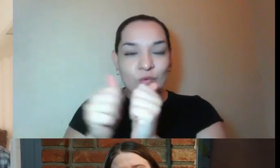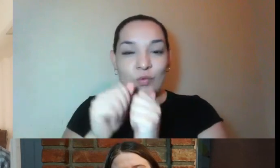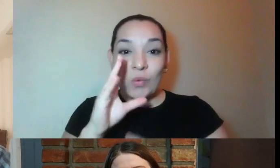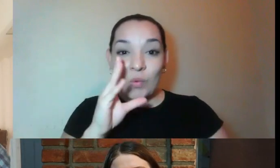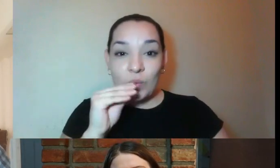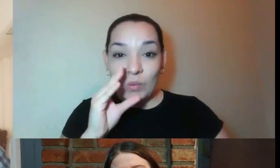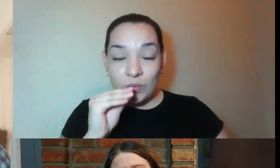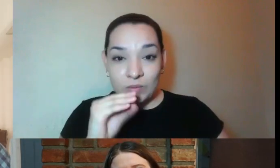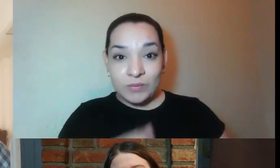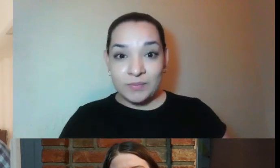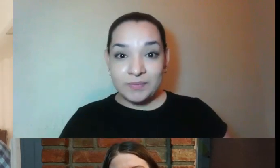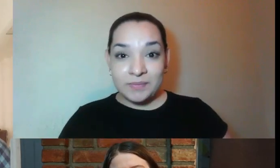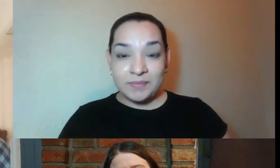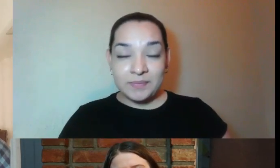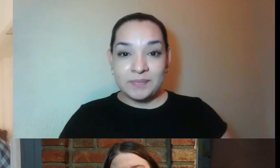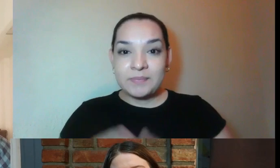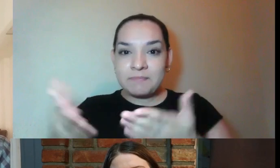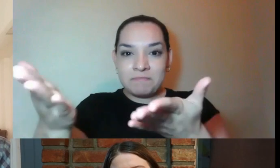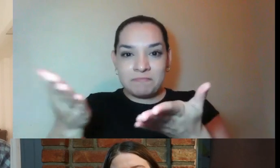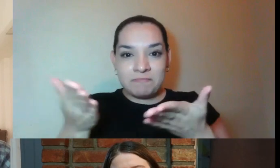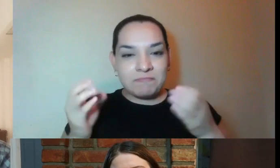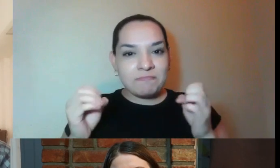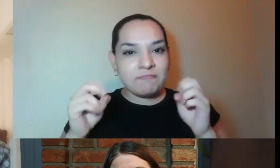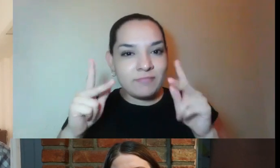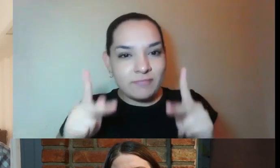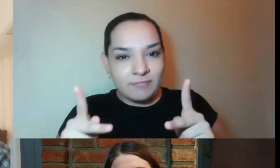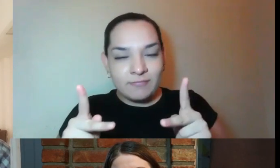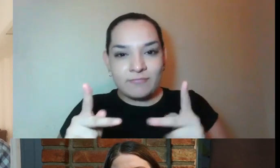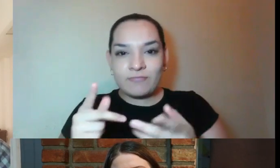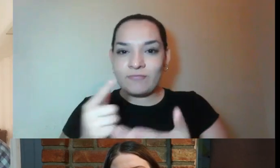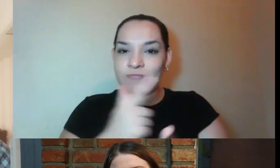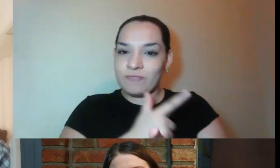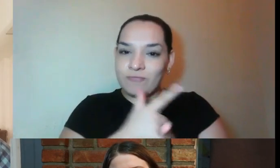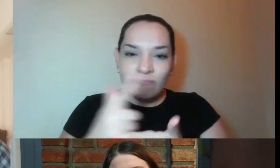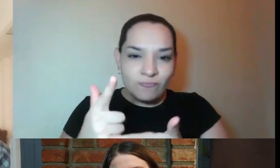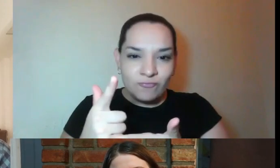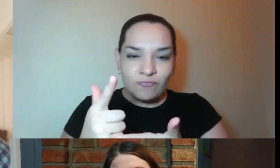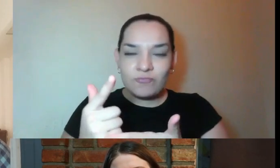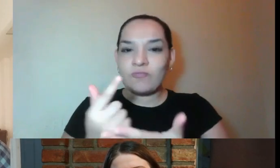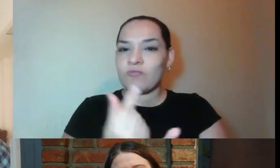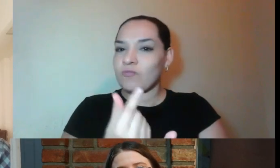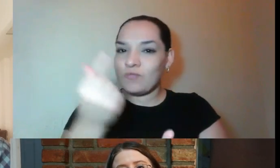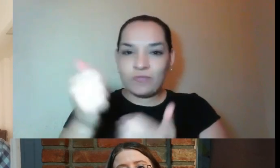personas oyentes, me permitió trascender